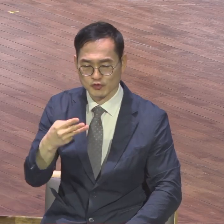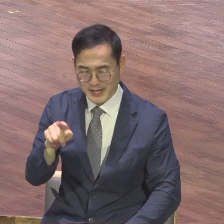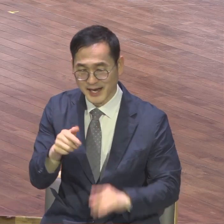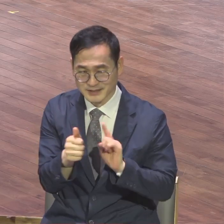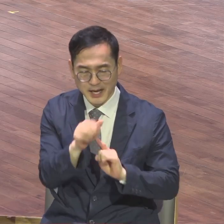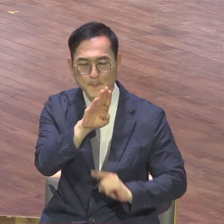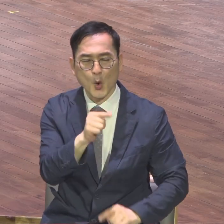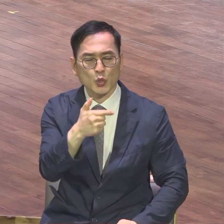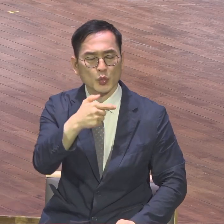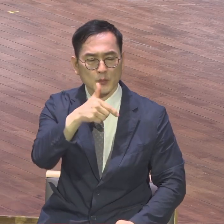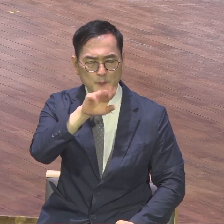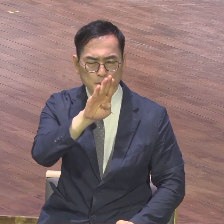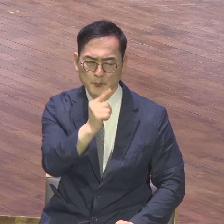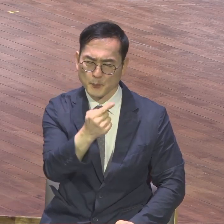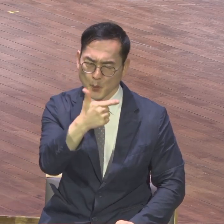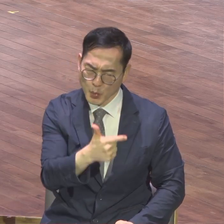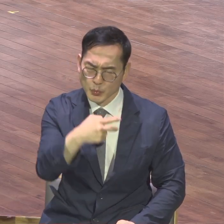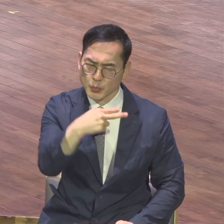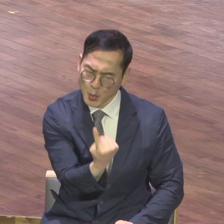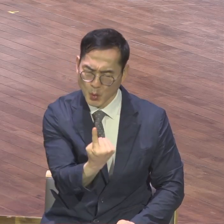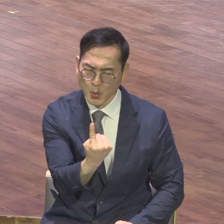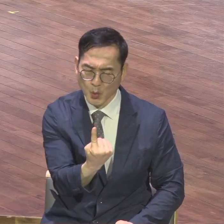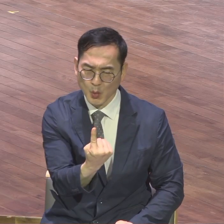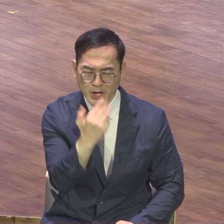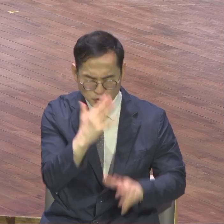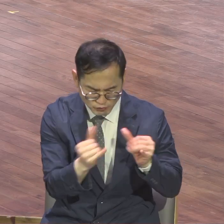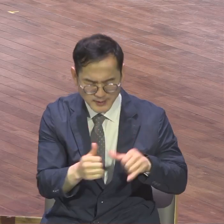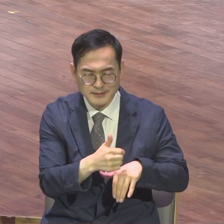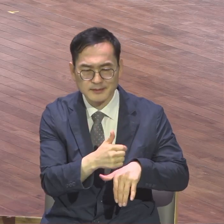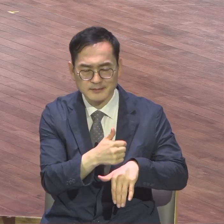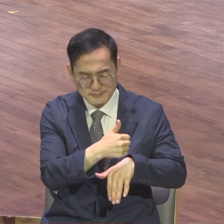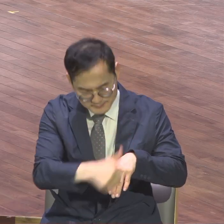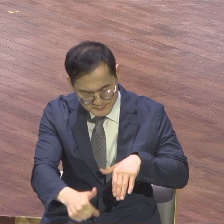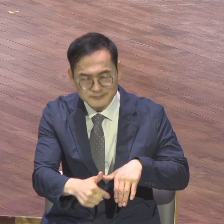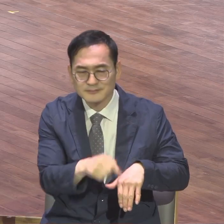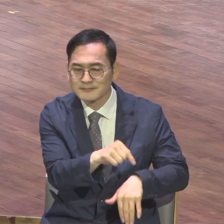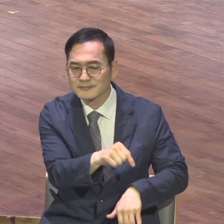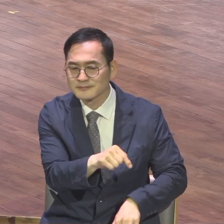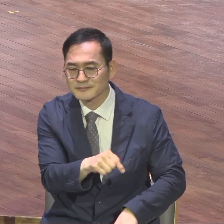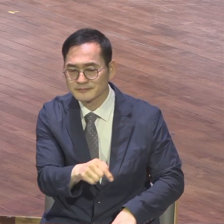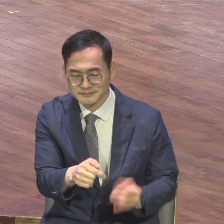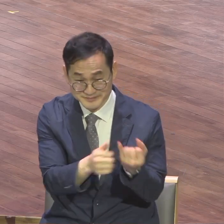말은요, 사도행전 2장에 보면 마가다락방에 성령이 임할 때 그때